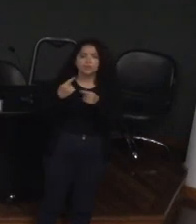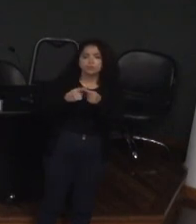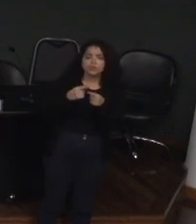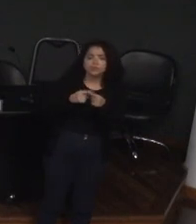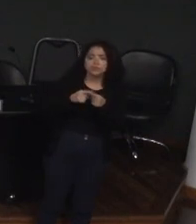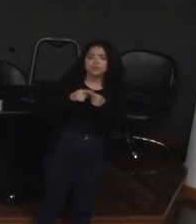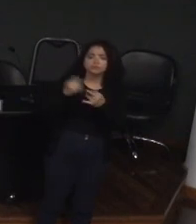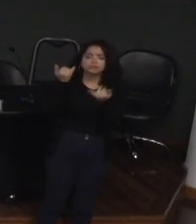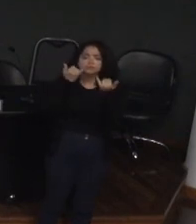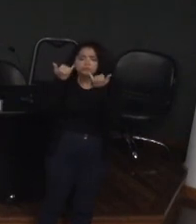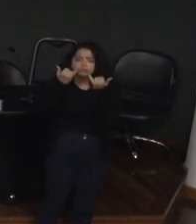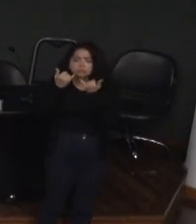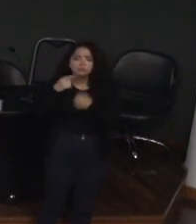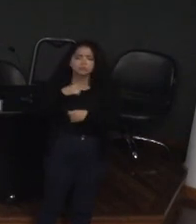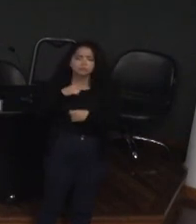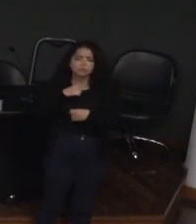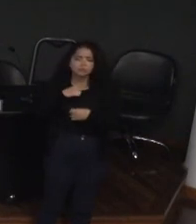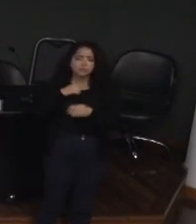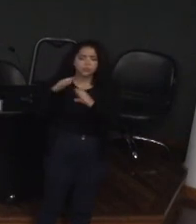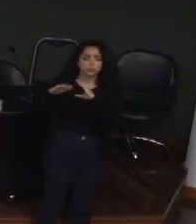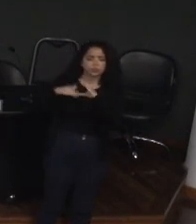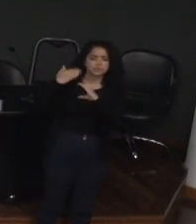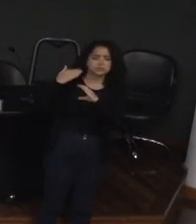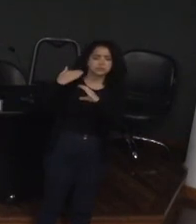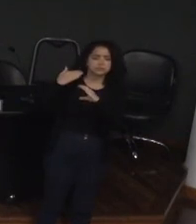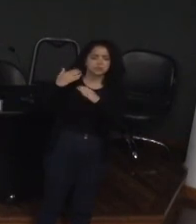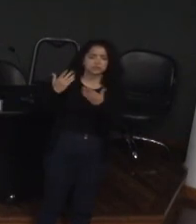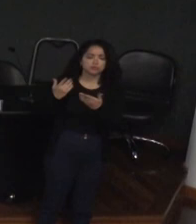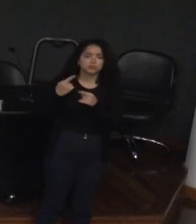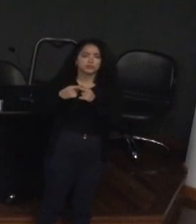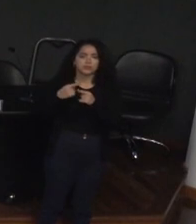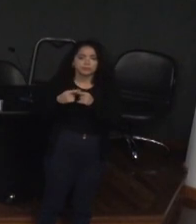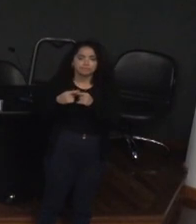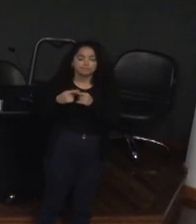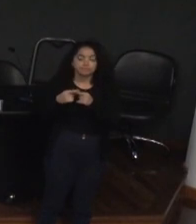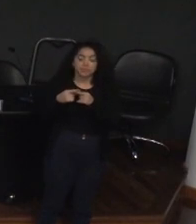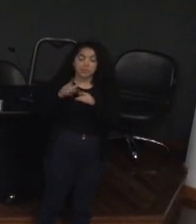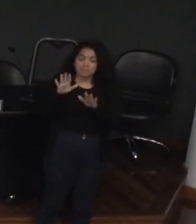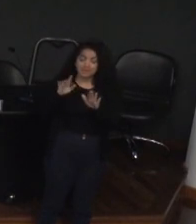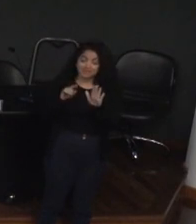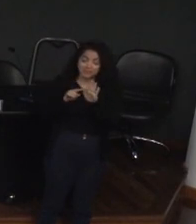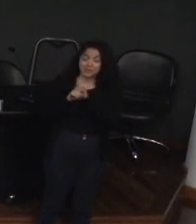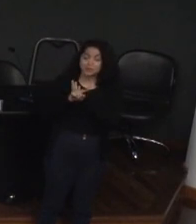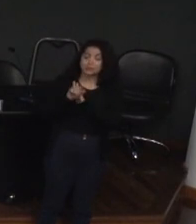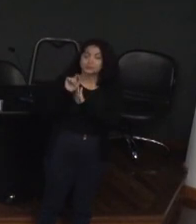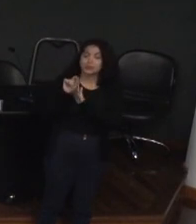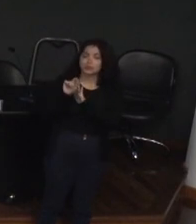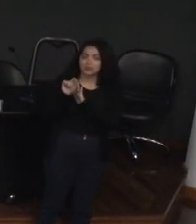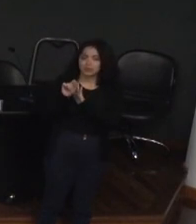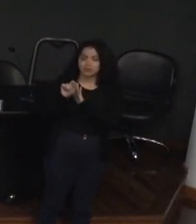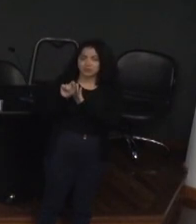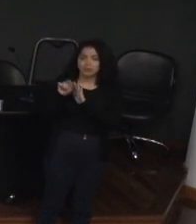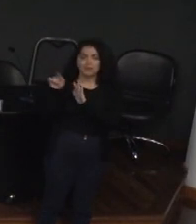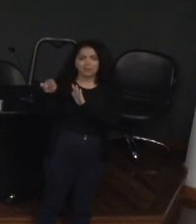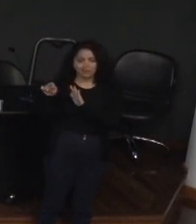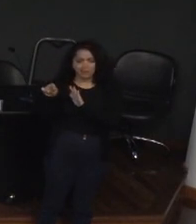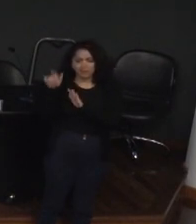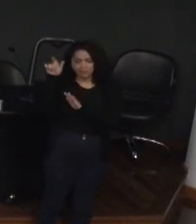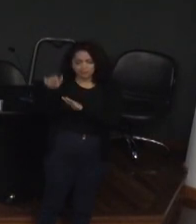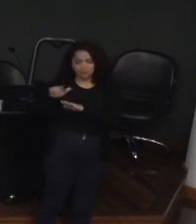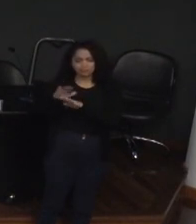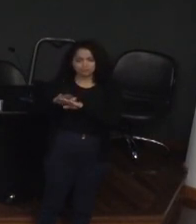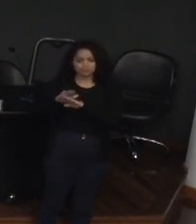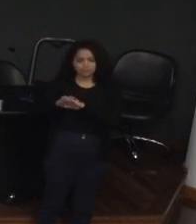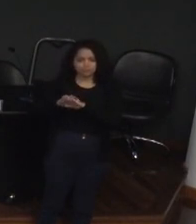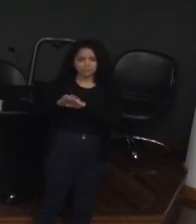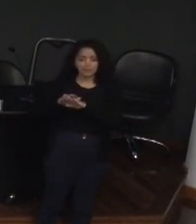esse dado meu? Por que eu estou recebendo aqui contatos do gabinete, etc.? A pergunta que fica é: o Pironte tem a legítima